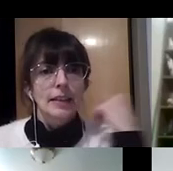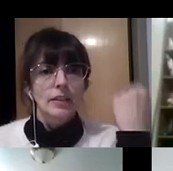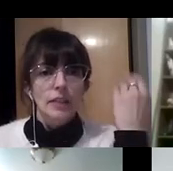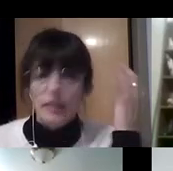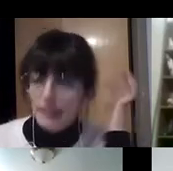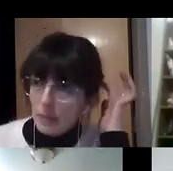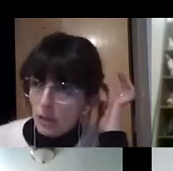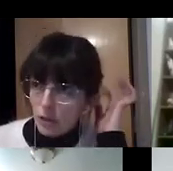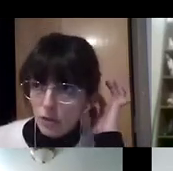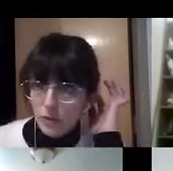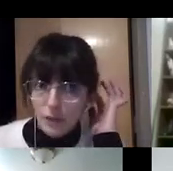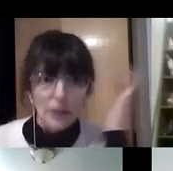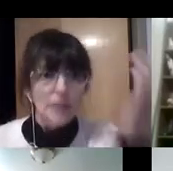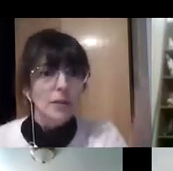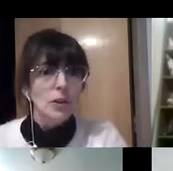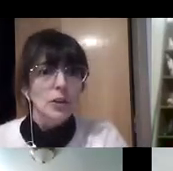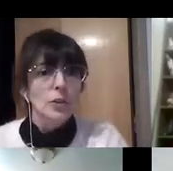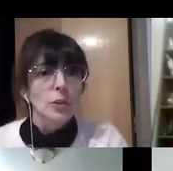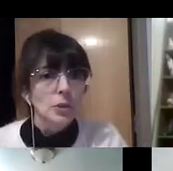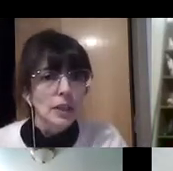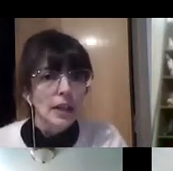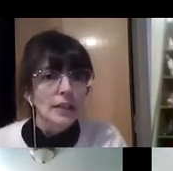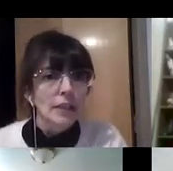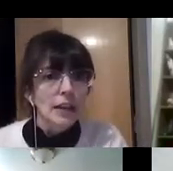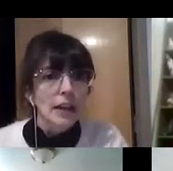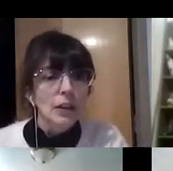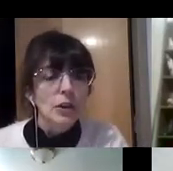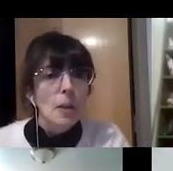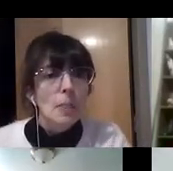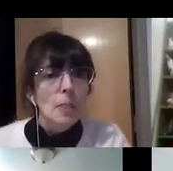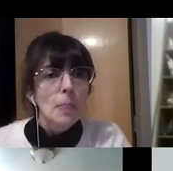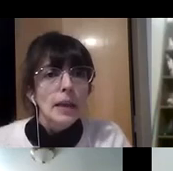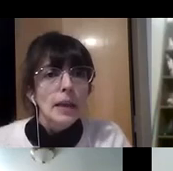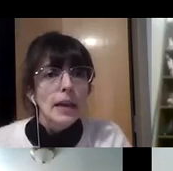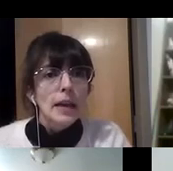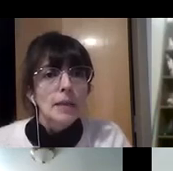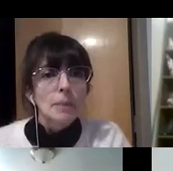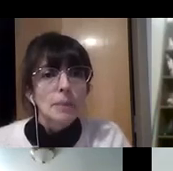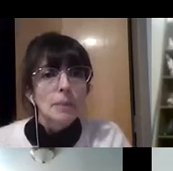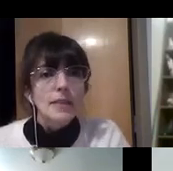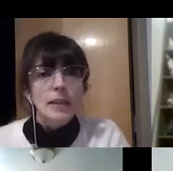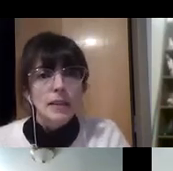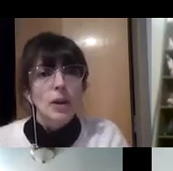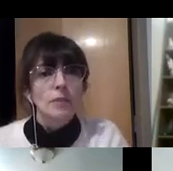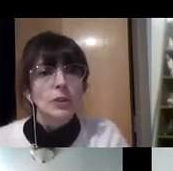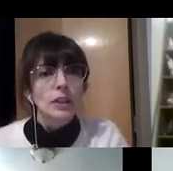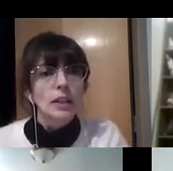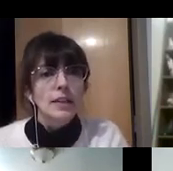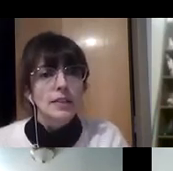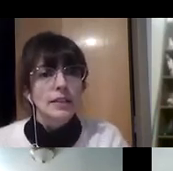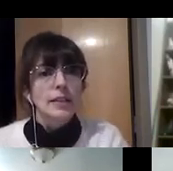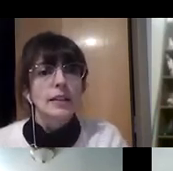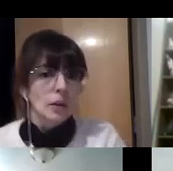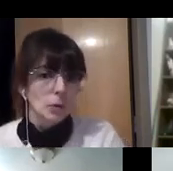tienen términos, por ejemplo, los que hoy ustedes han trabajado, Me parece que si lo han visto en inglés